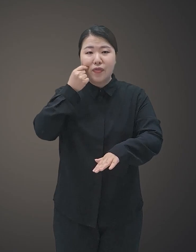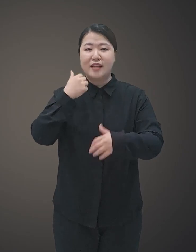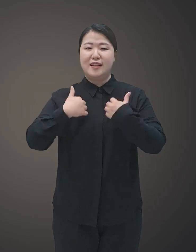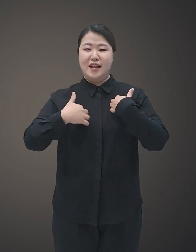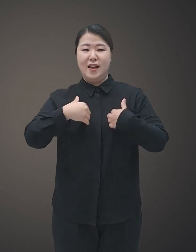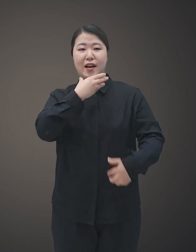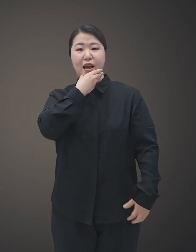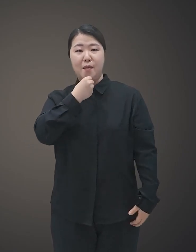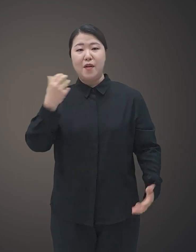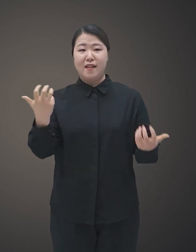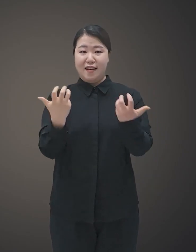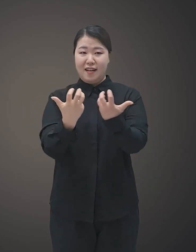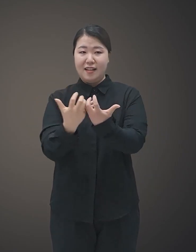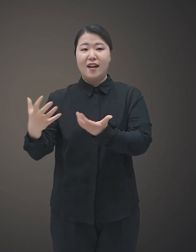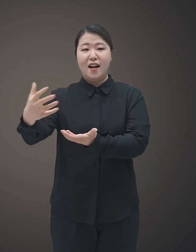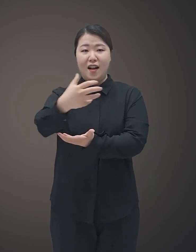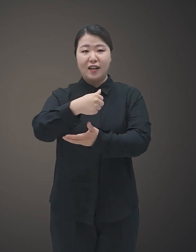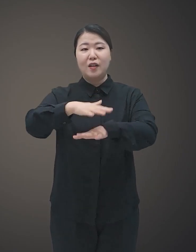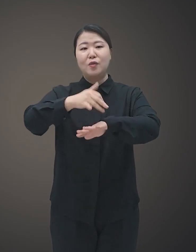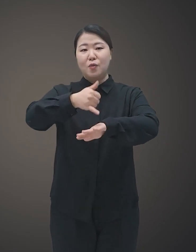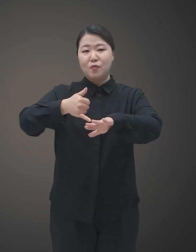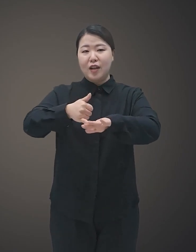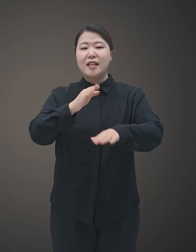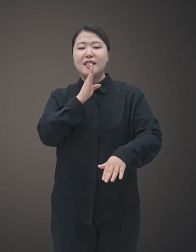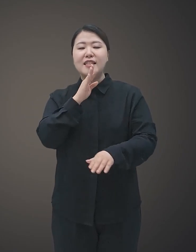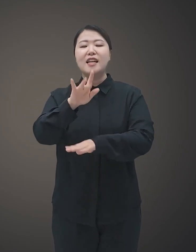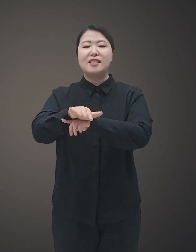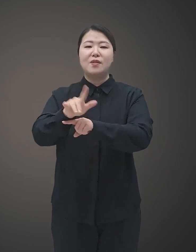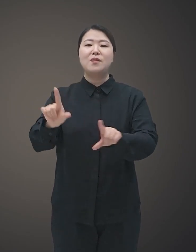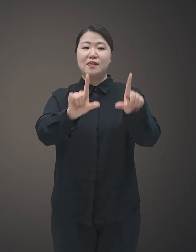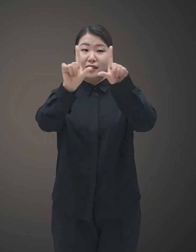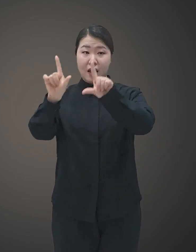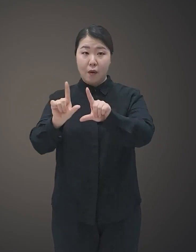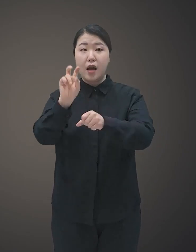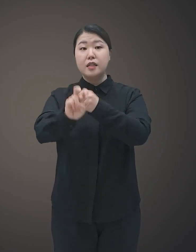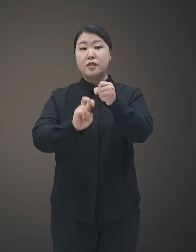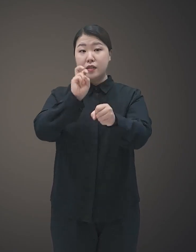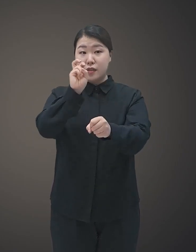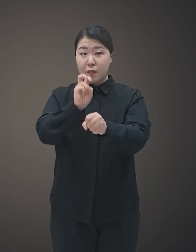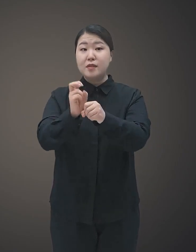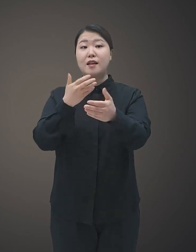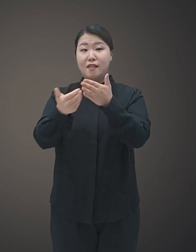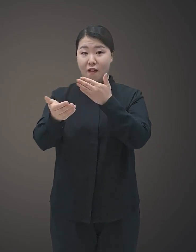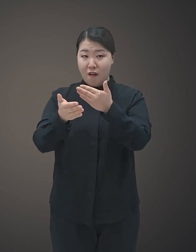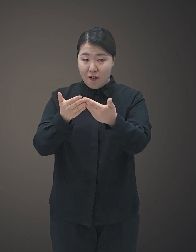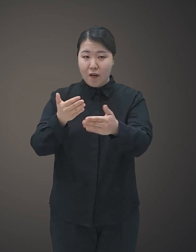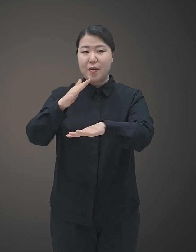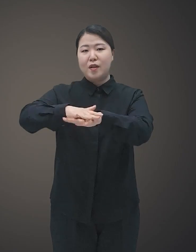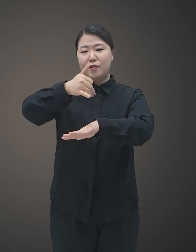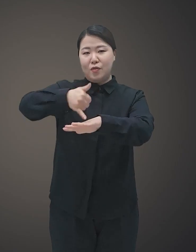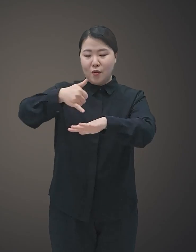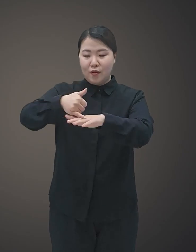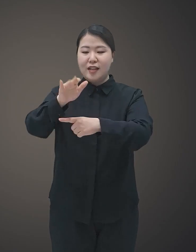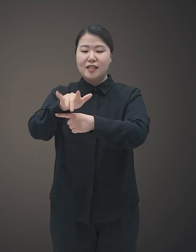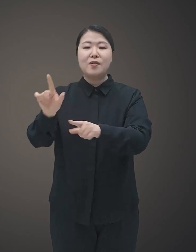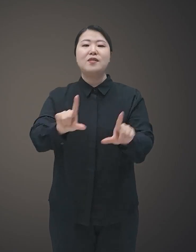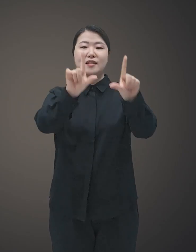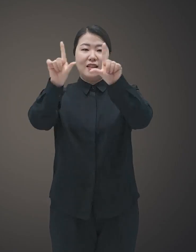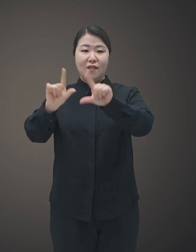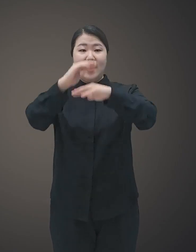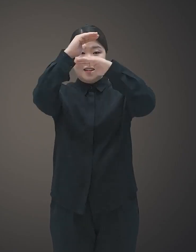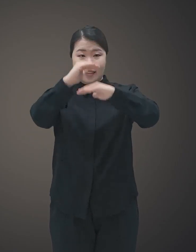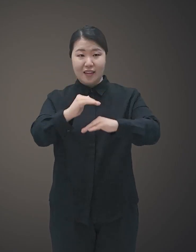수확하는 헐랭이 농부의 진짜 시골 생활. 20년차 헐랭이 농부의 시골 정착기.